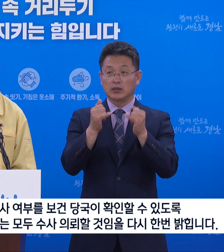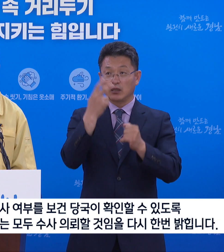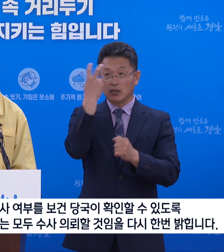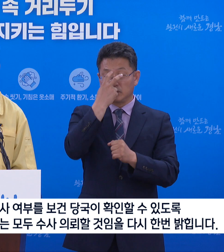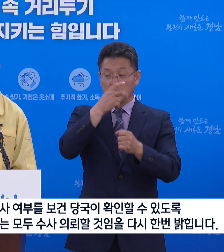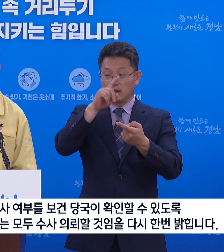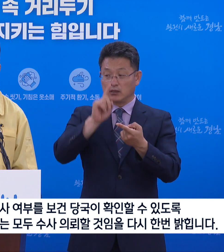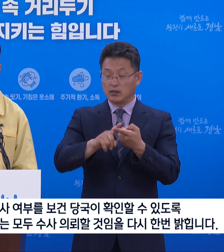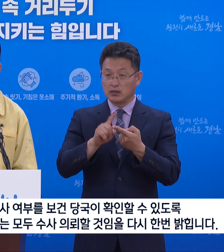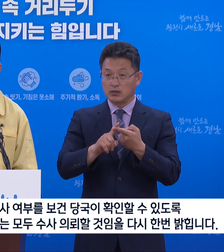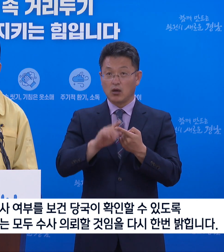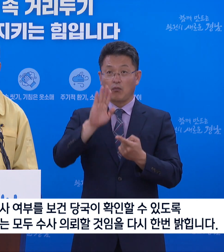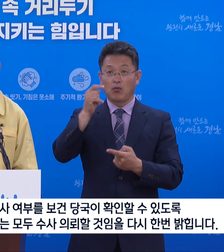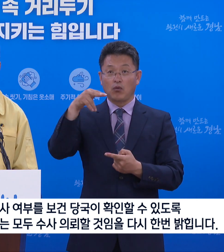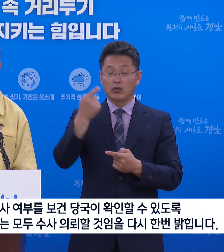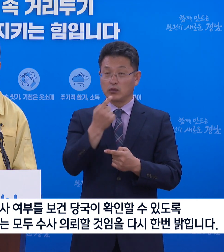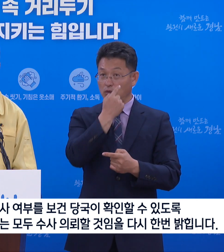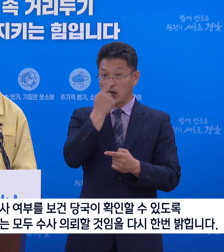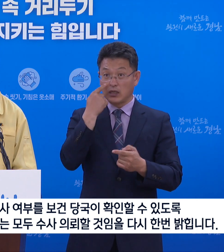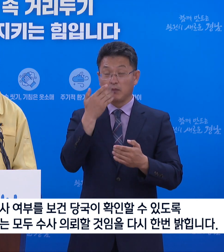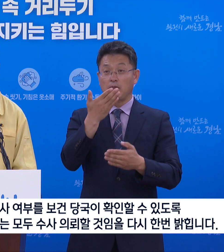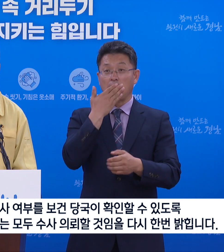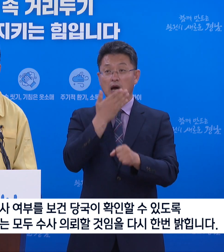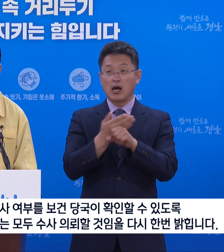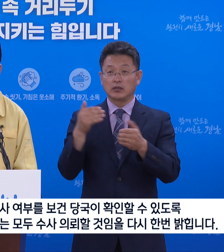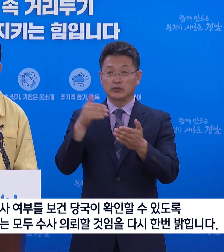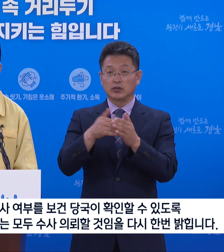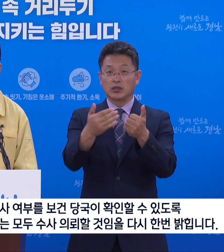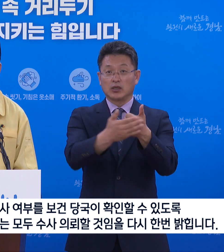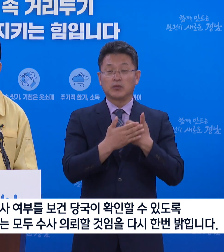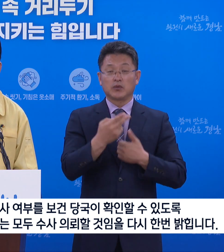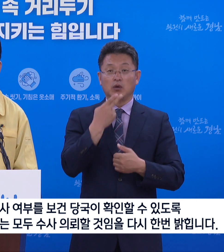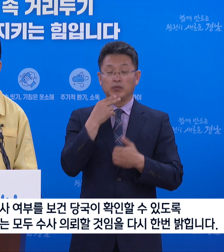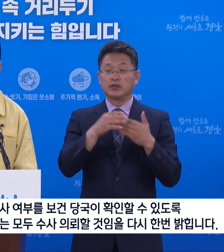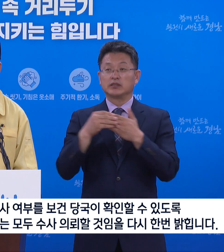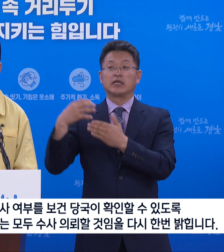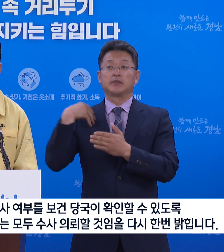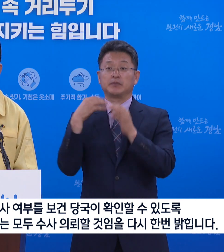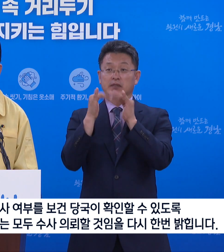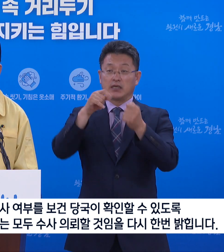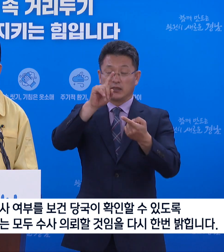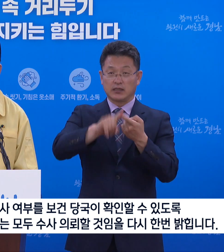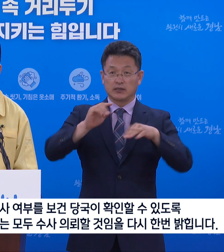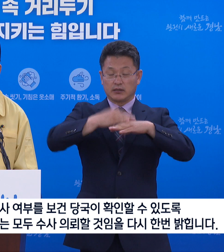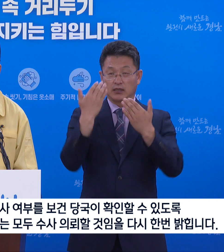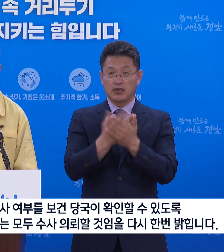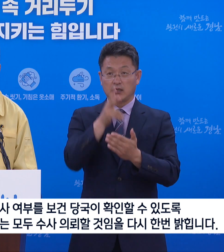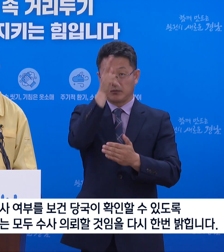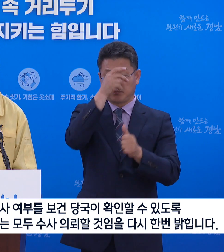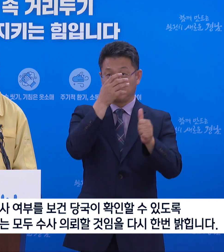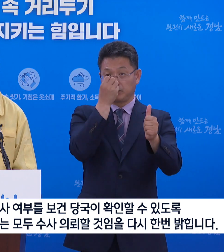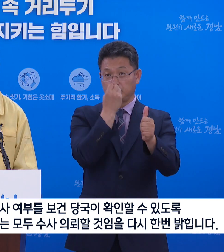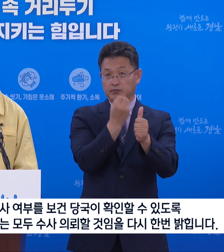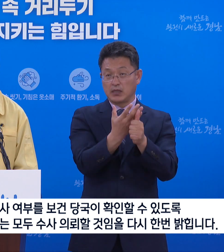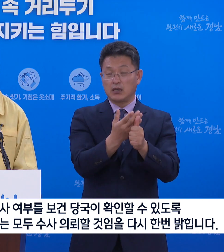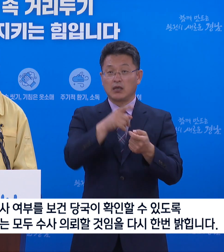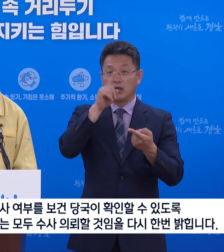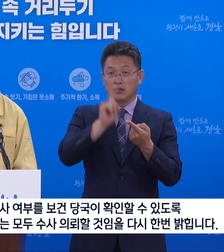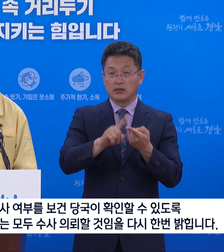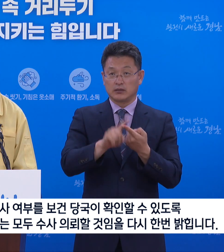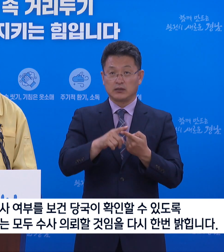여부를 보건당국이 확인할 수 있도록 협조하지 않는 솔 책임자는 모두 수 4월에 할 것임을